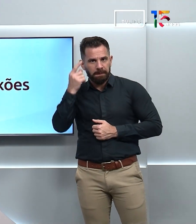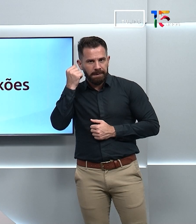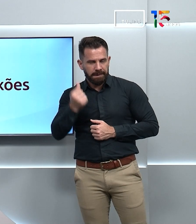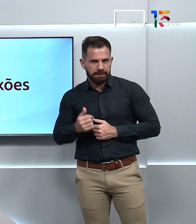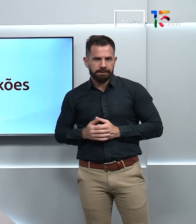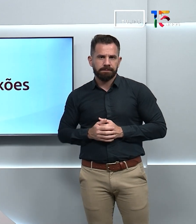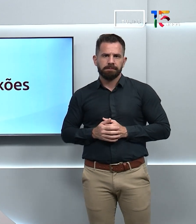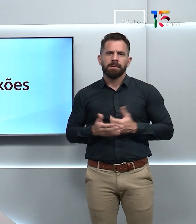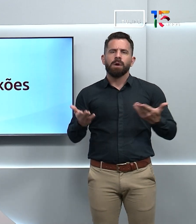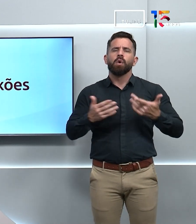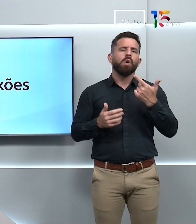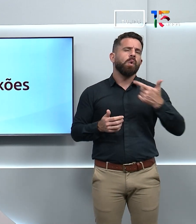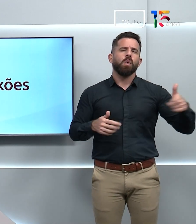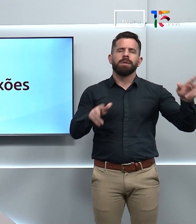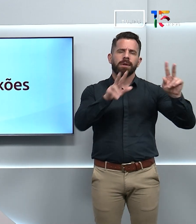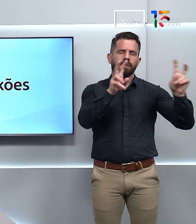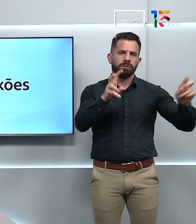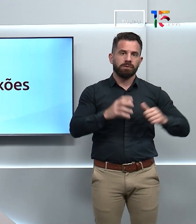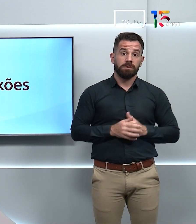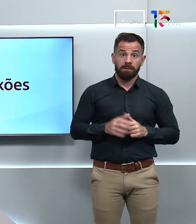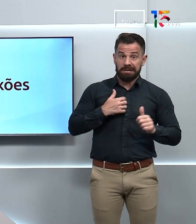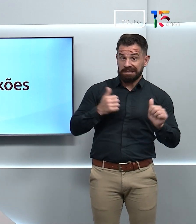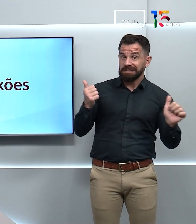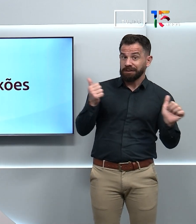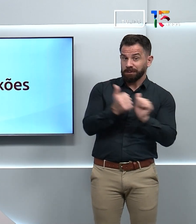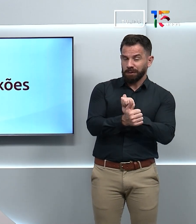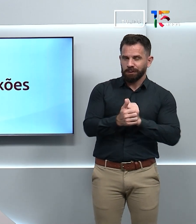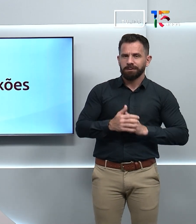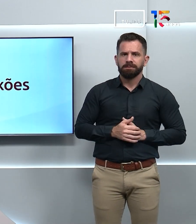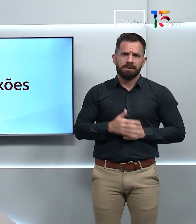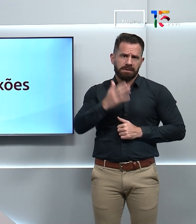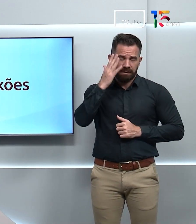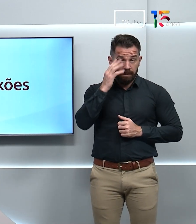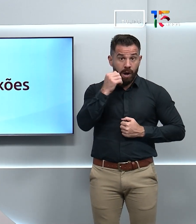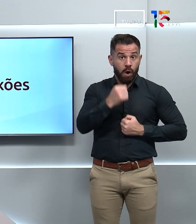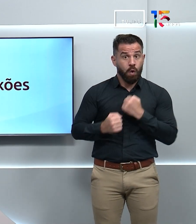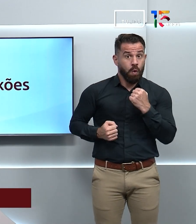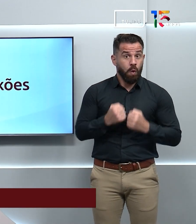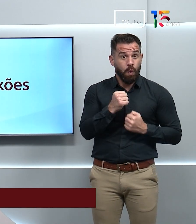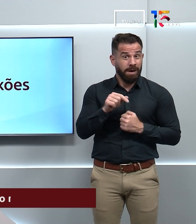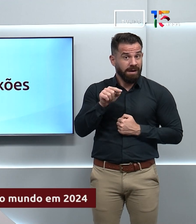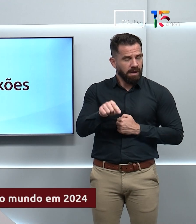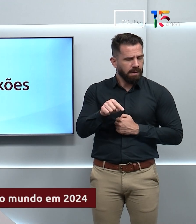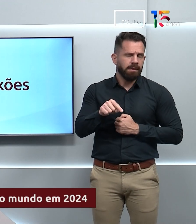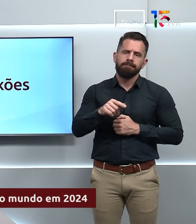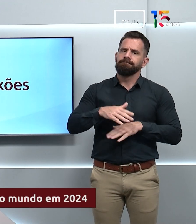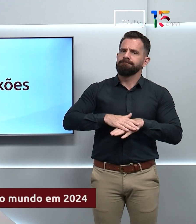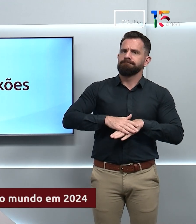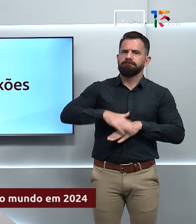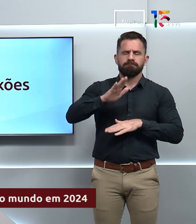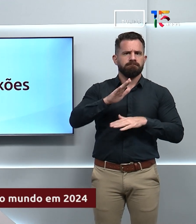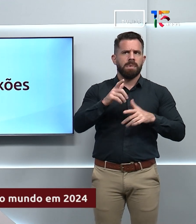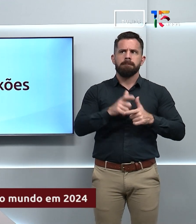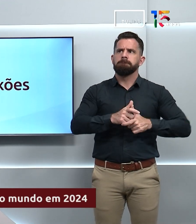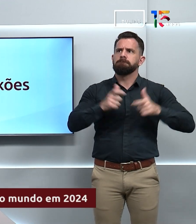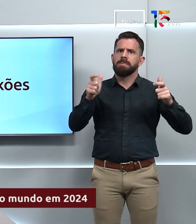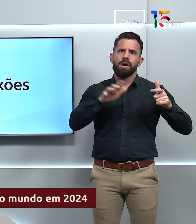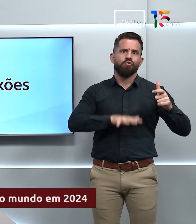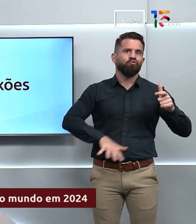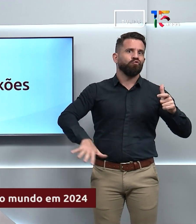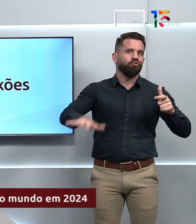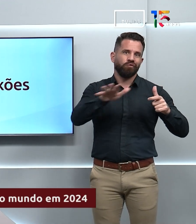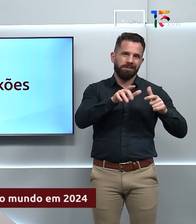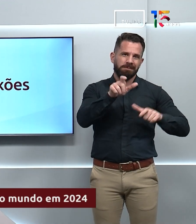Mudando de assunto, agora vamos falar sobre esporte. A corrida foi considerada o esporte mais praticado deste